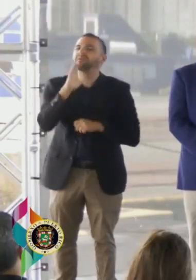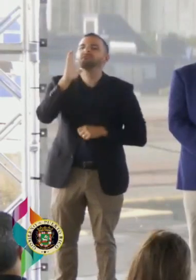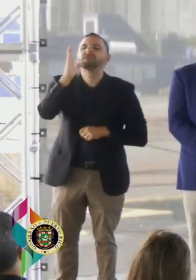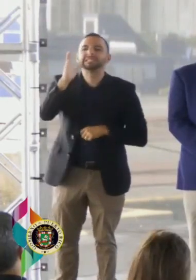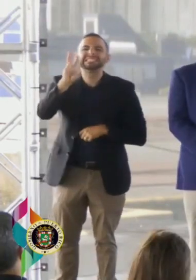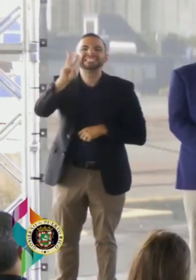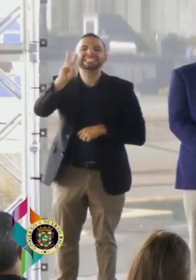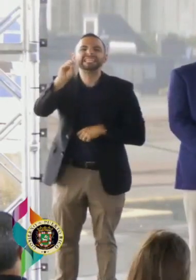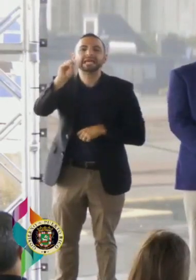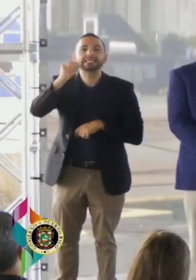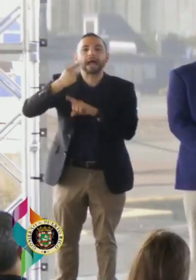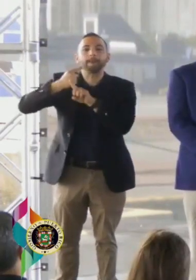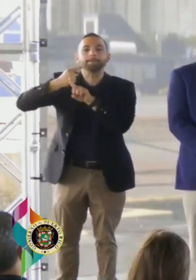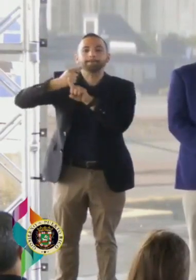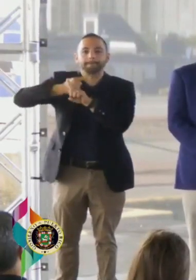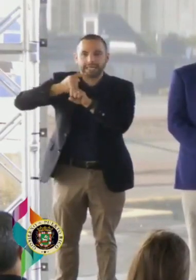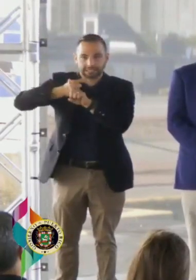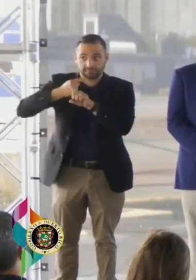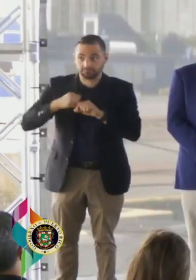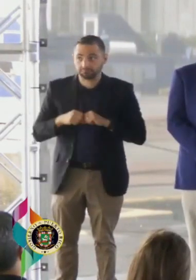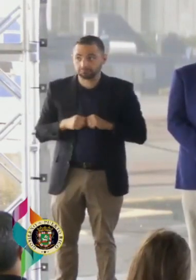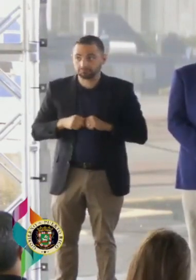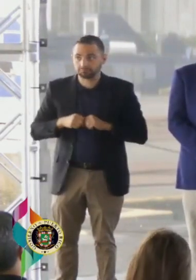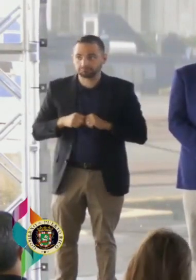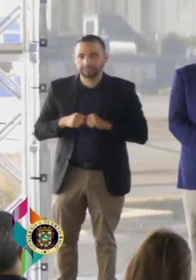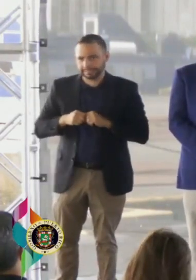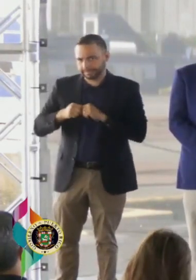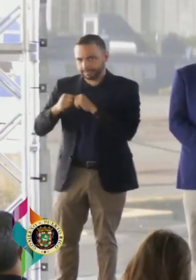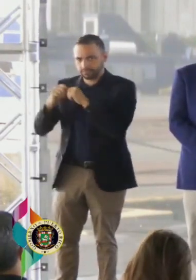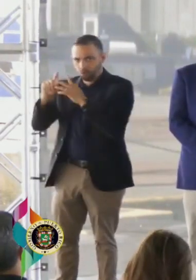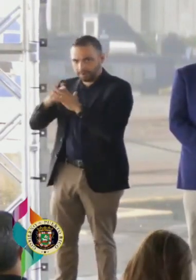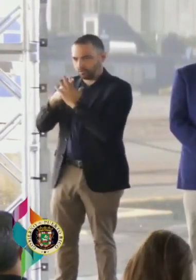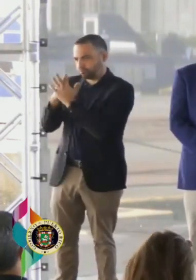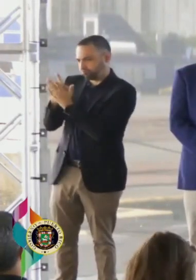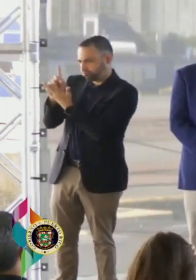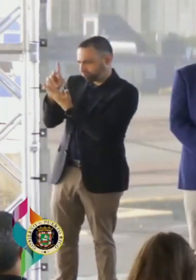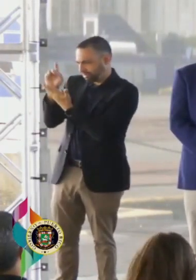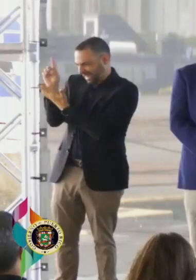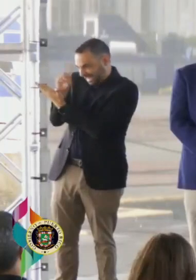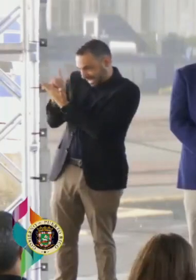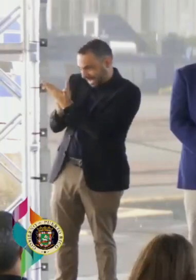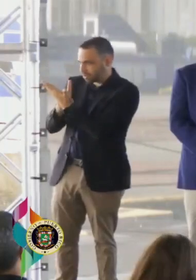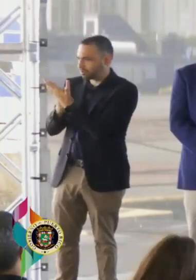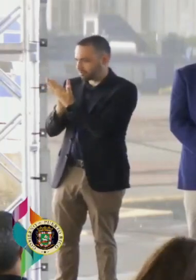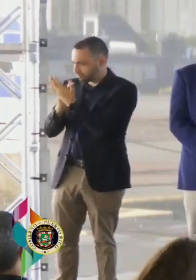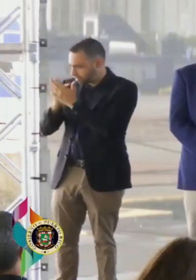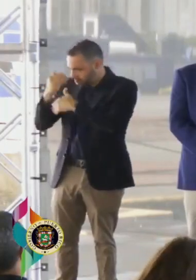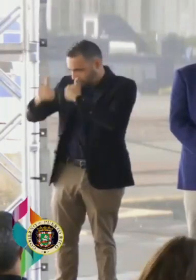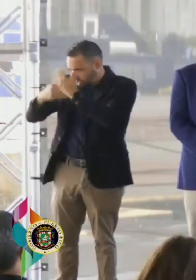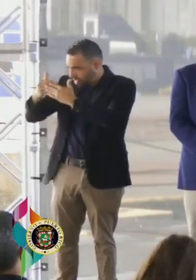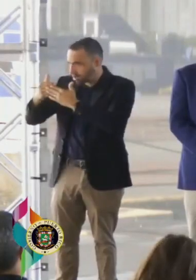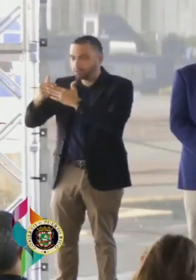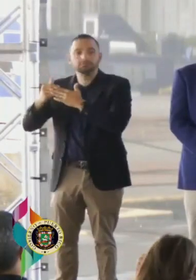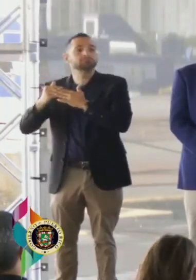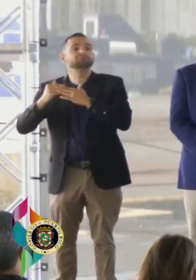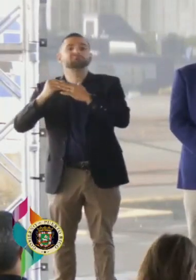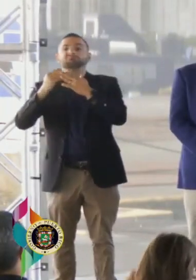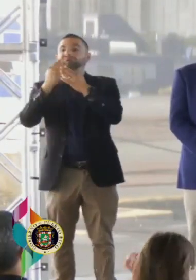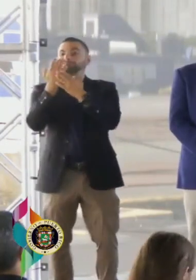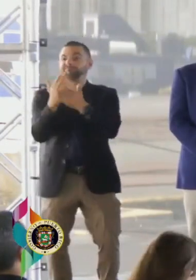ser completada desde el proceso de diseño hasta su construcción y entrega final y tendrá un